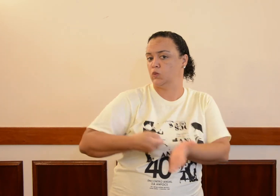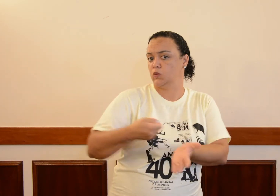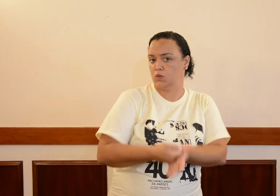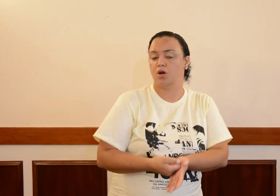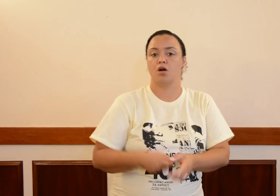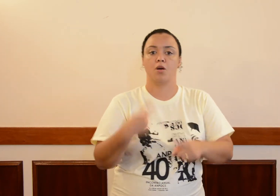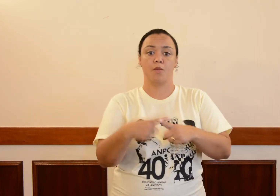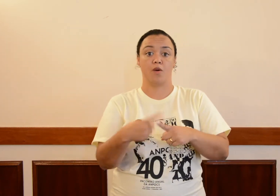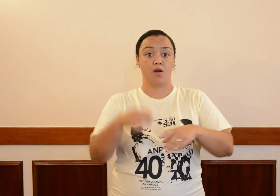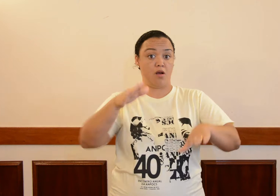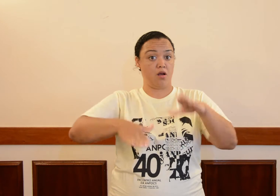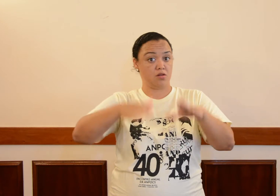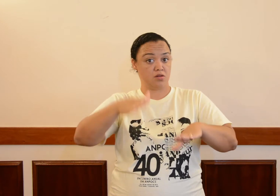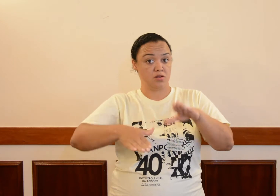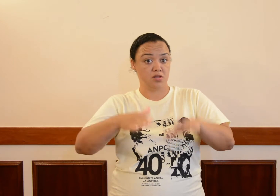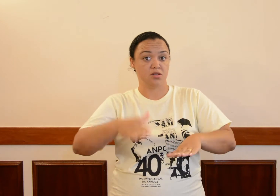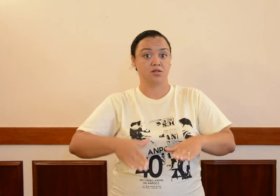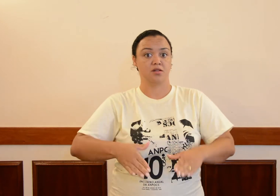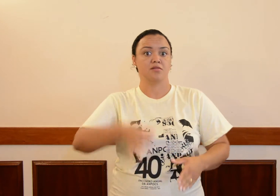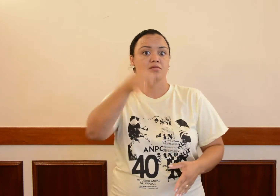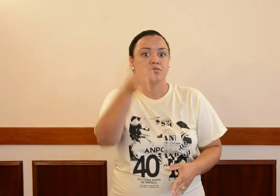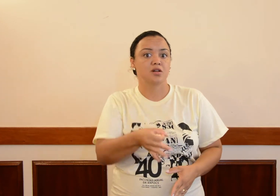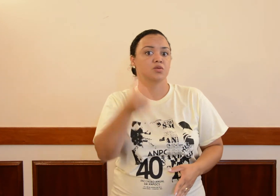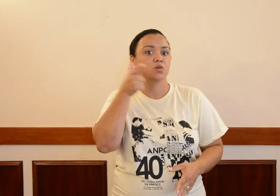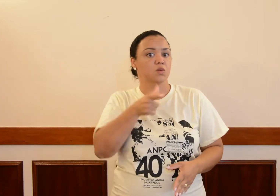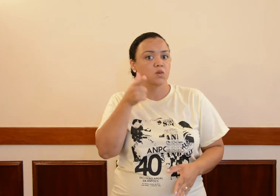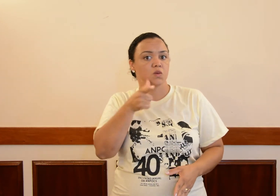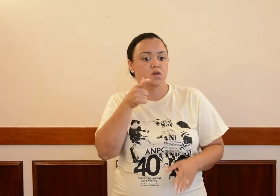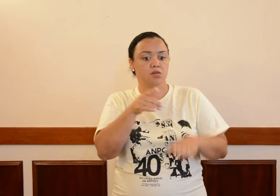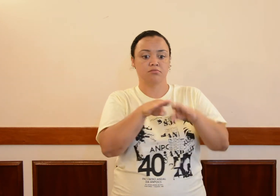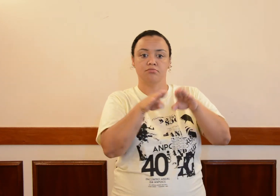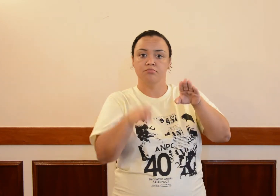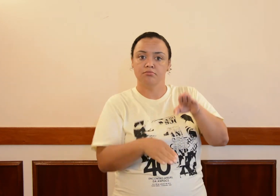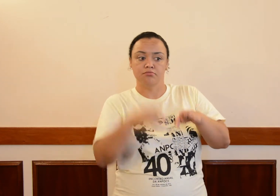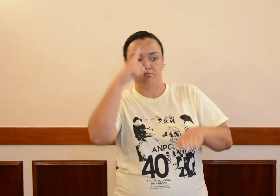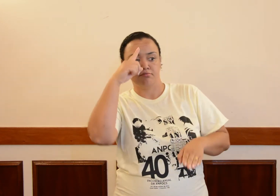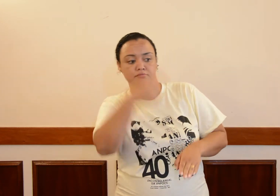propiciada por relações concretas de subordinação historicamente configuradas.